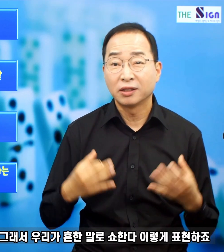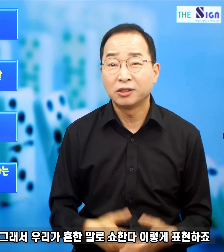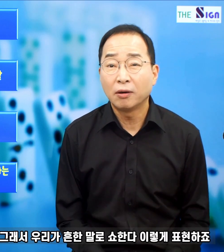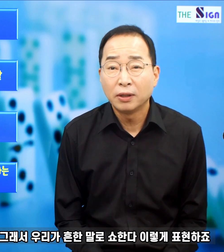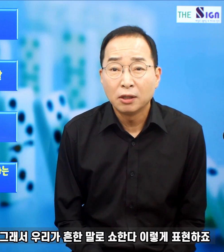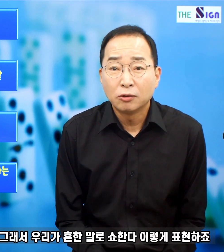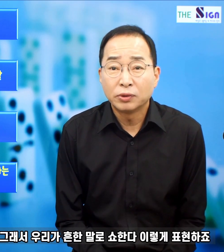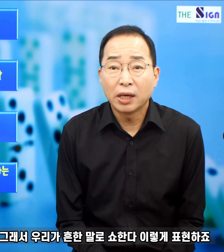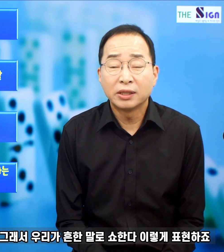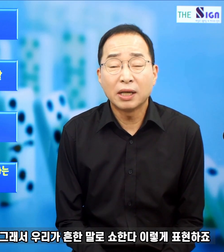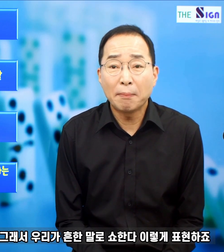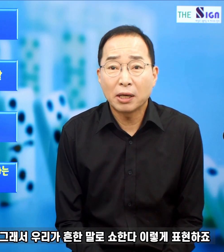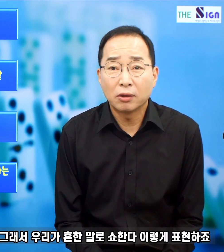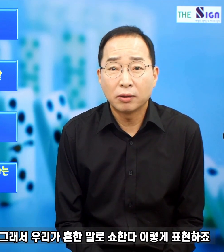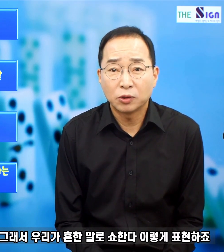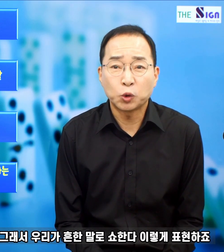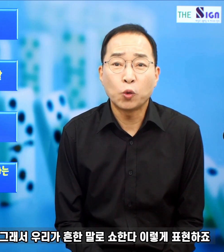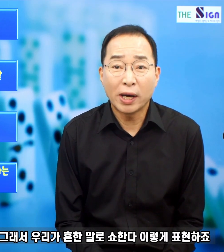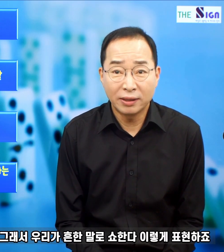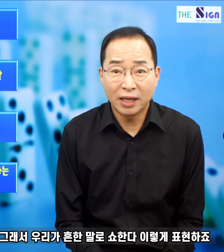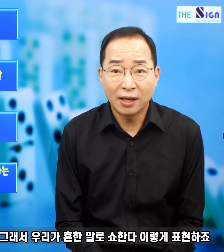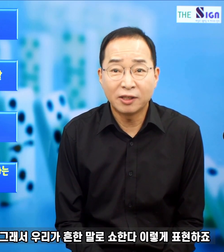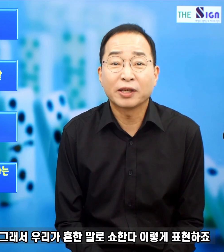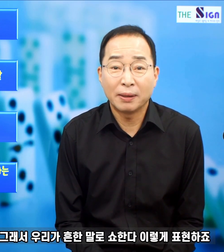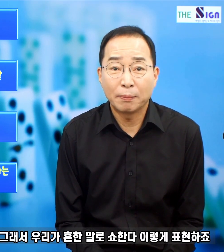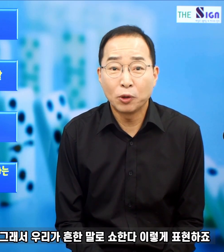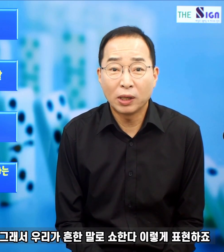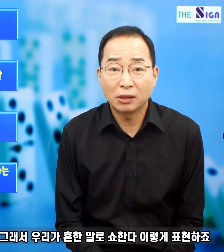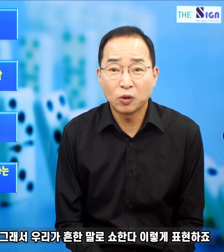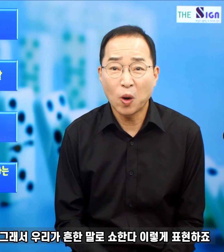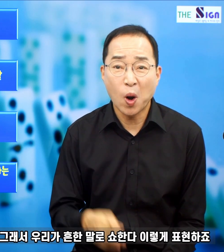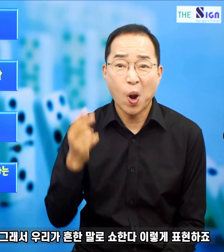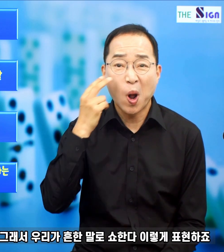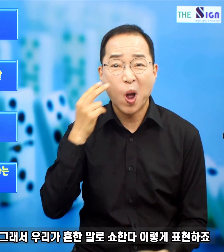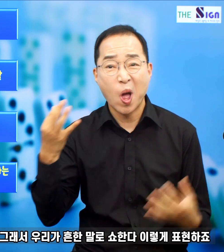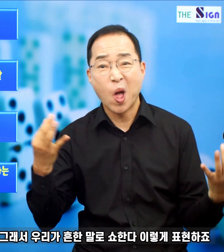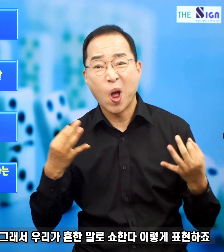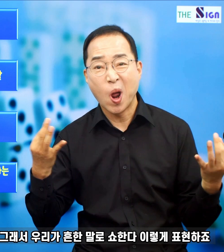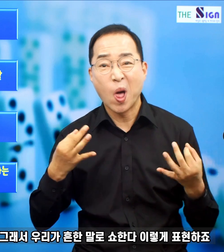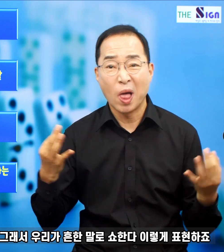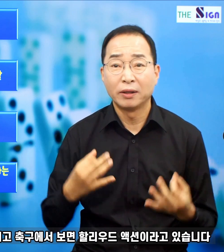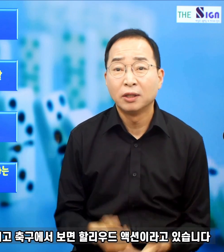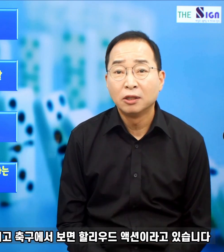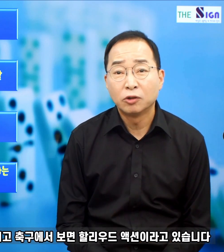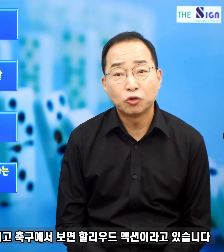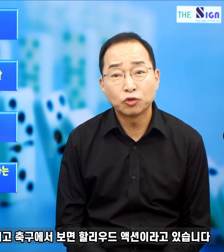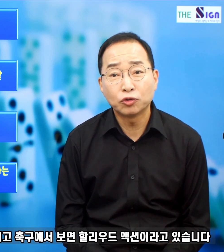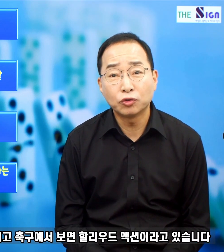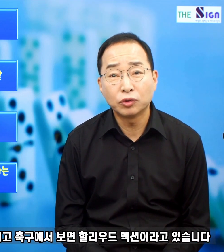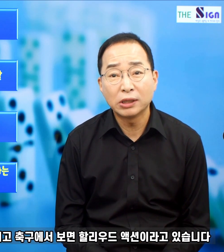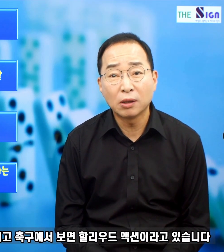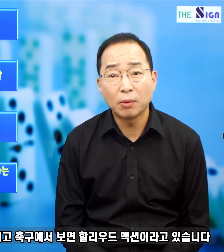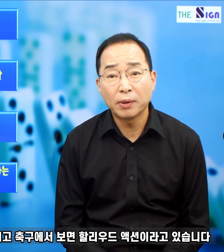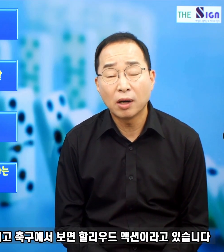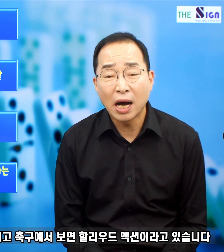그래서 우리가 흔한 말로 쇼한다 이렇게 표현하죠. 우리 축구에서 보면